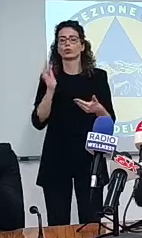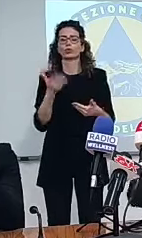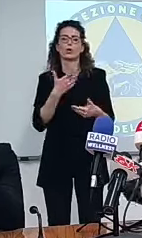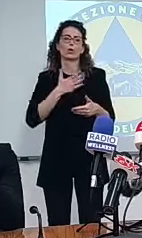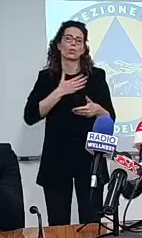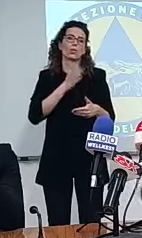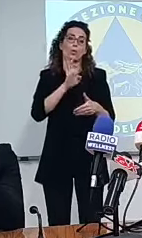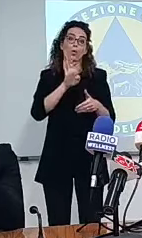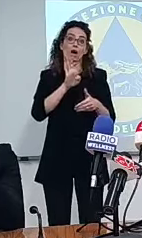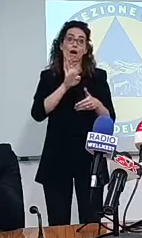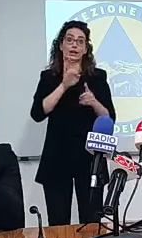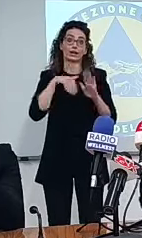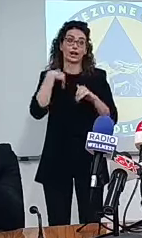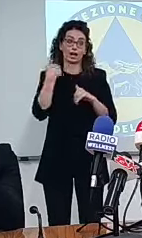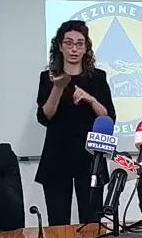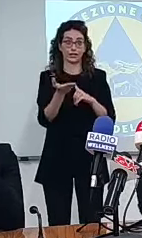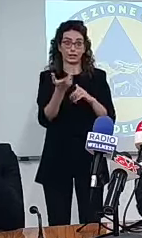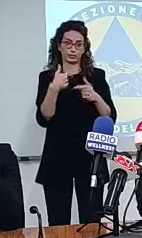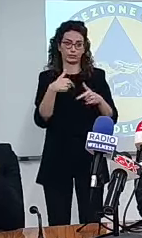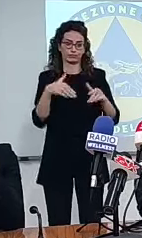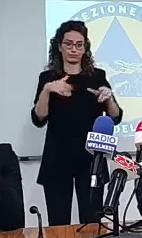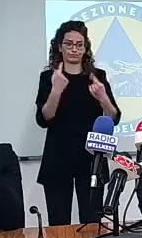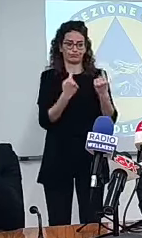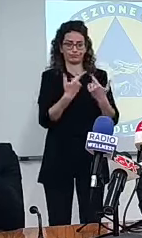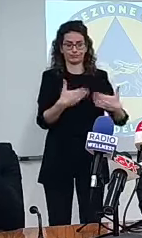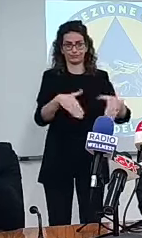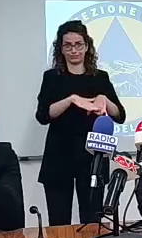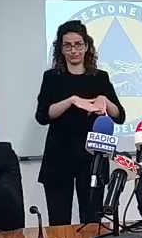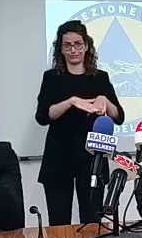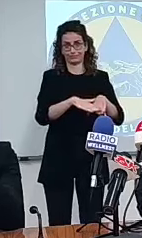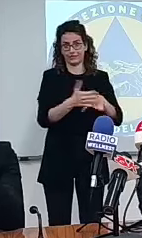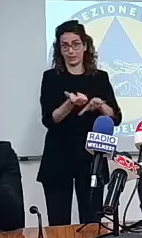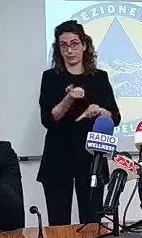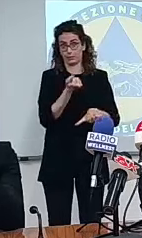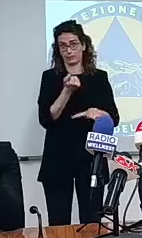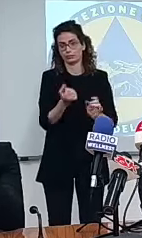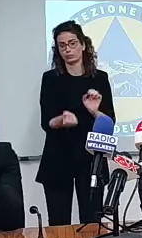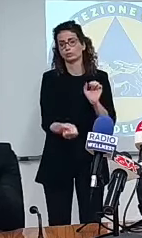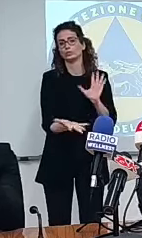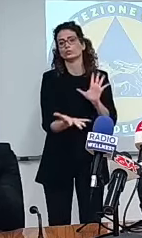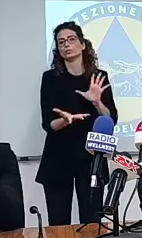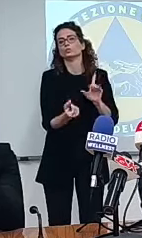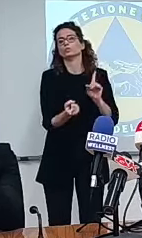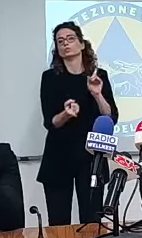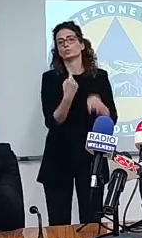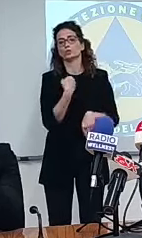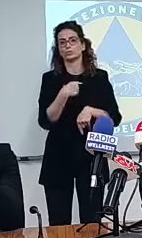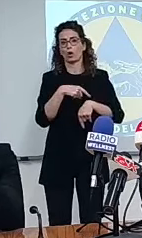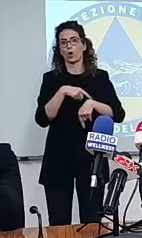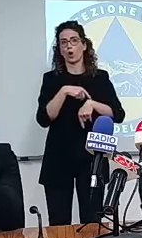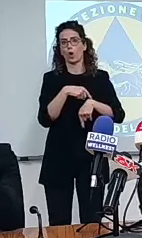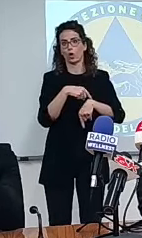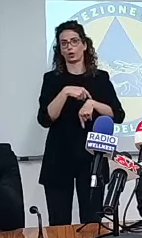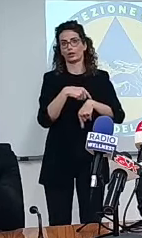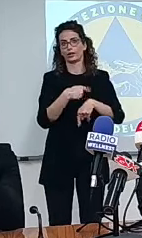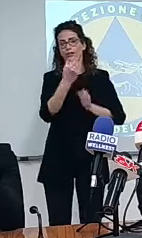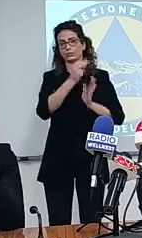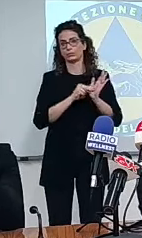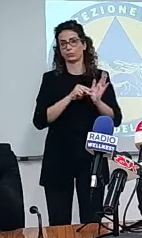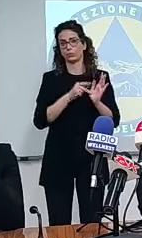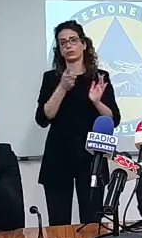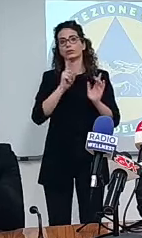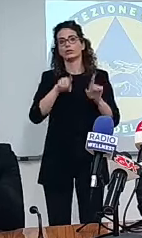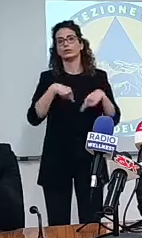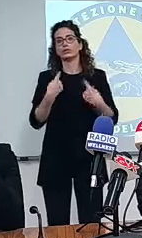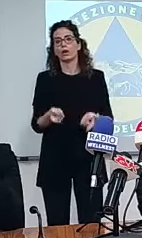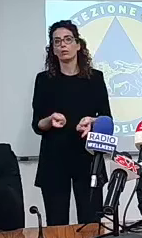over 40, prima di chiudere anche questa partita, di approfittare insomma delle prossime ore per prenotarsi, perché poi finisce che